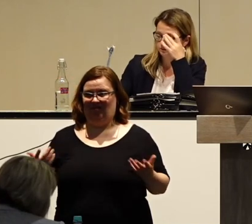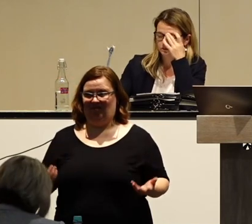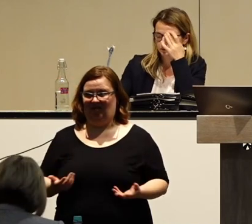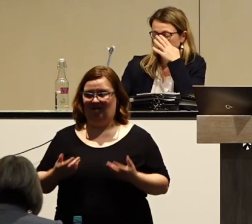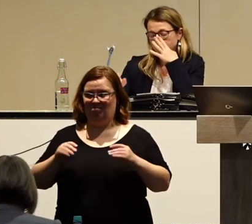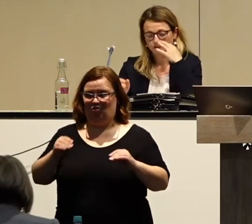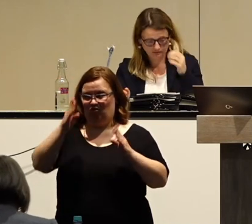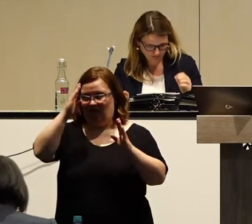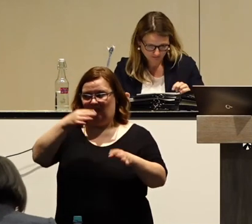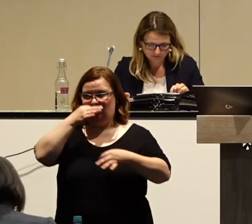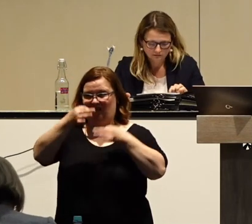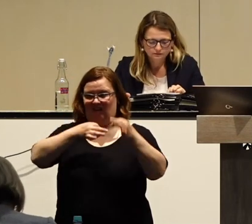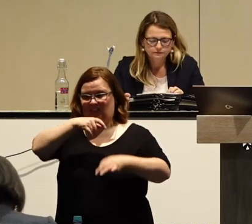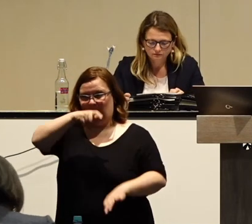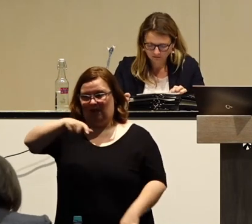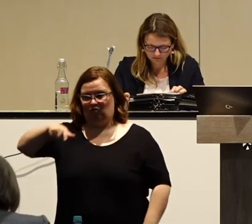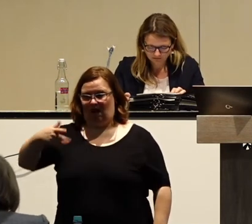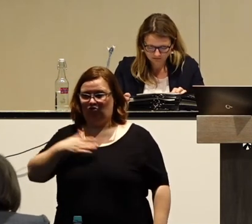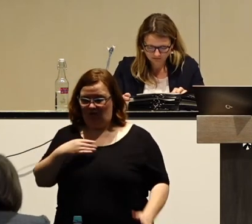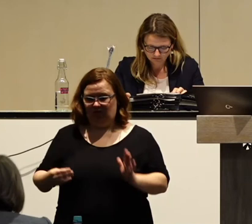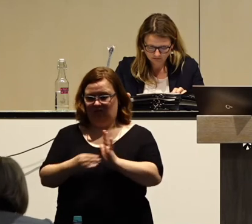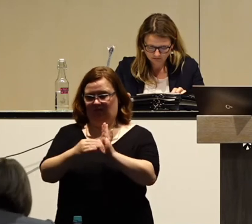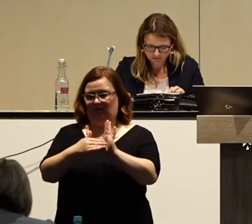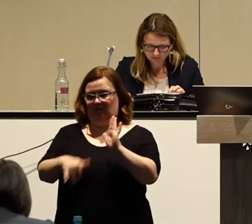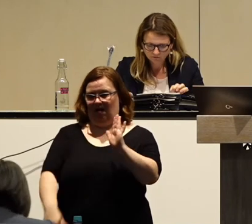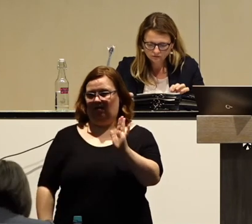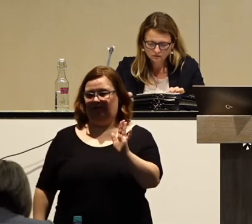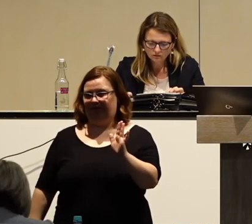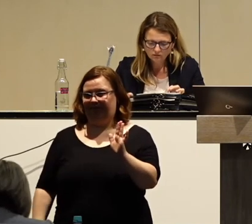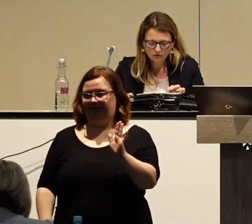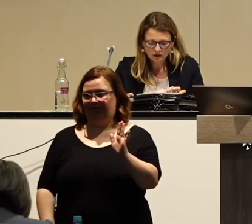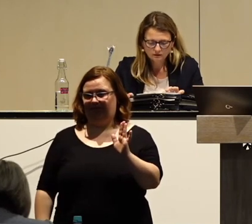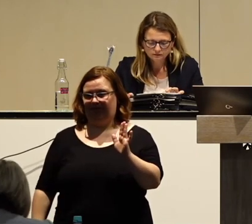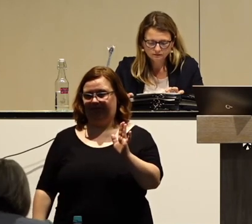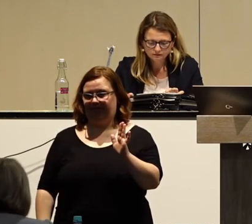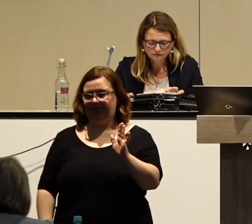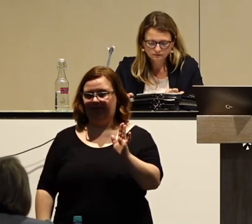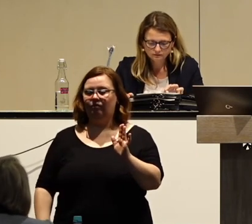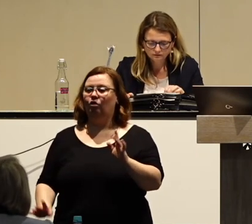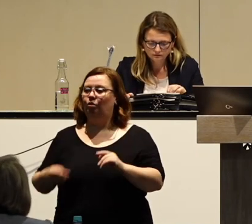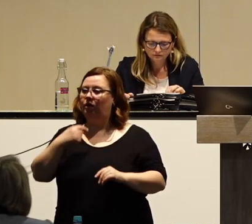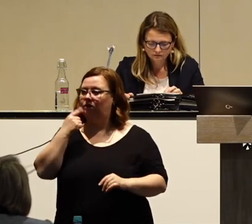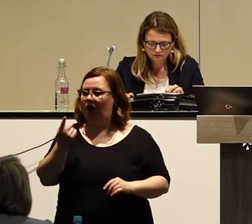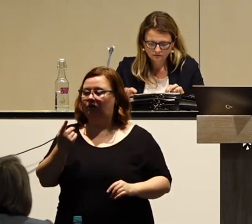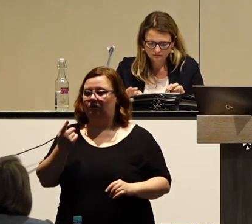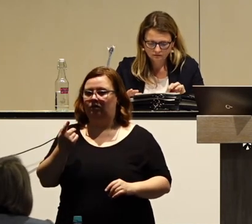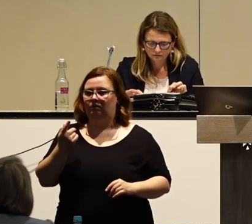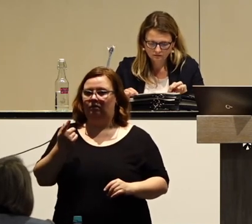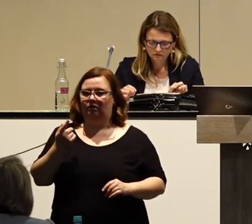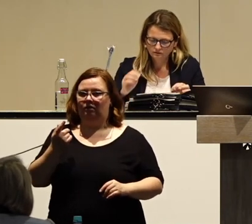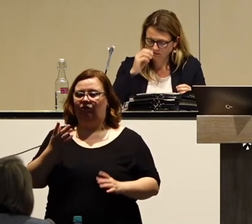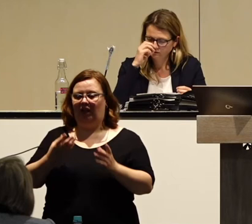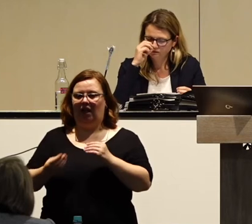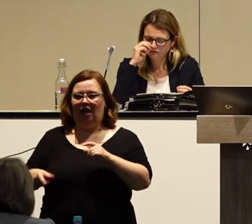pädagogisch und fachlich qualifiziertes Personal, das stand schon im ursprünglichen Antrag drin. Sie haben jetzt nochmal